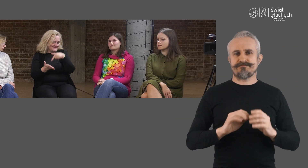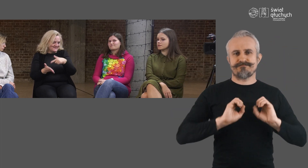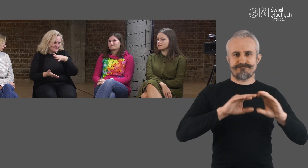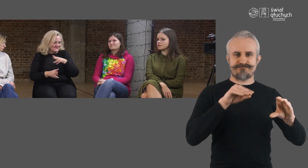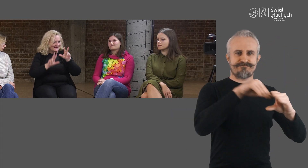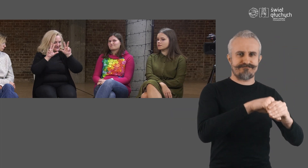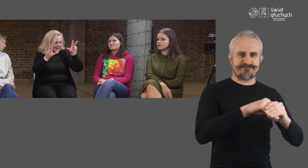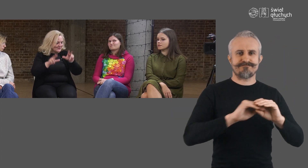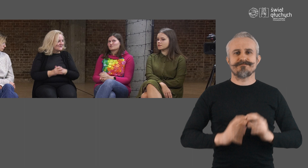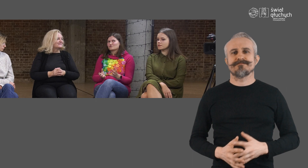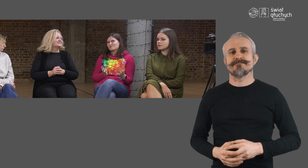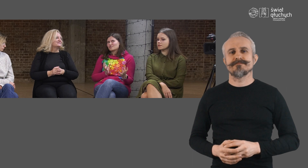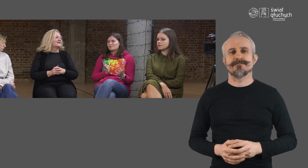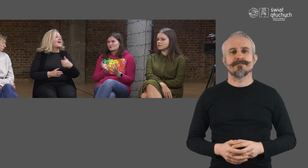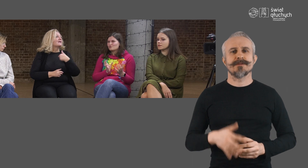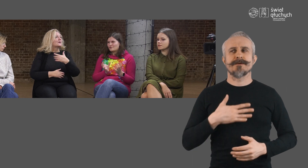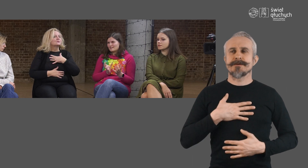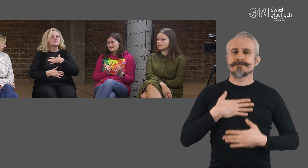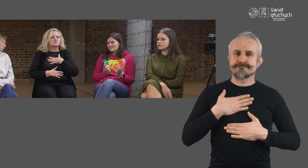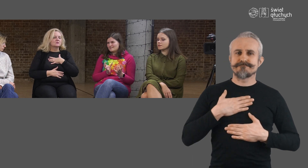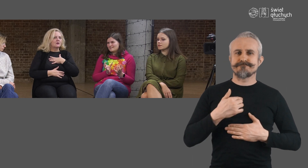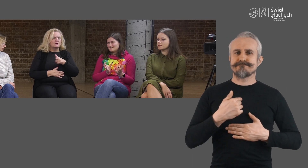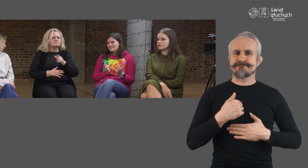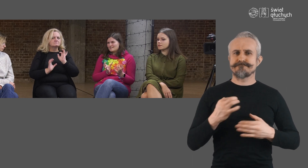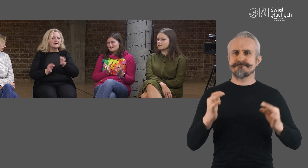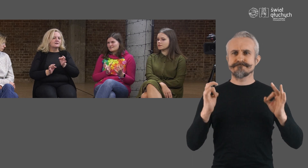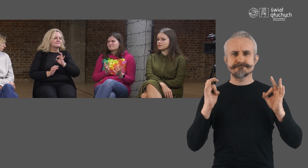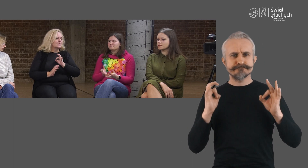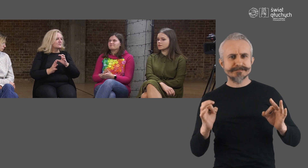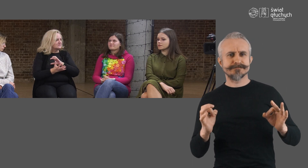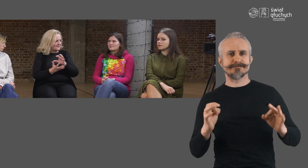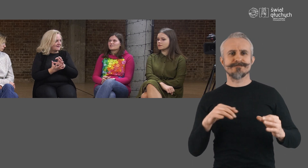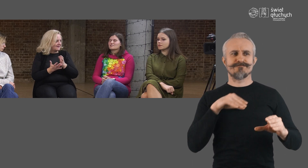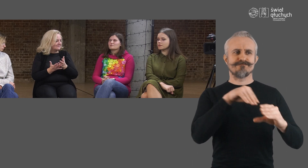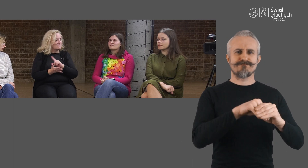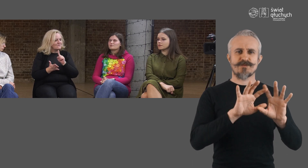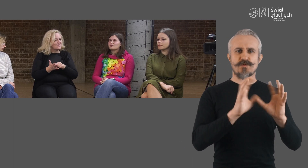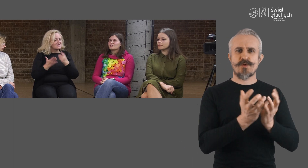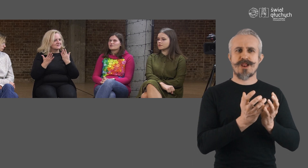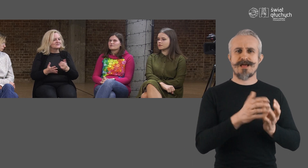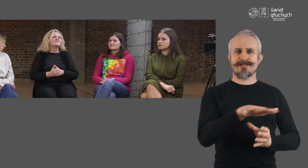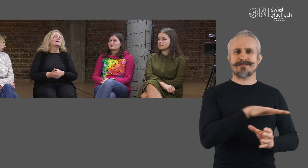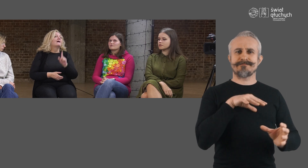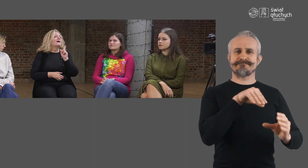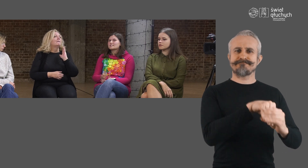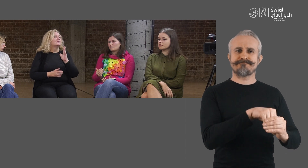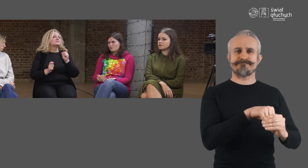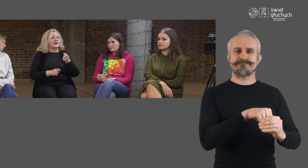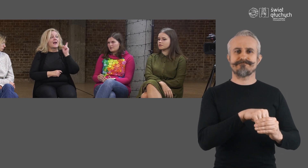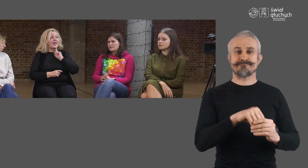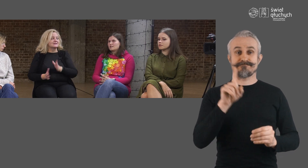też czułam, że to jest jakby też mój świat. No właśnie, i później jeszcze